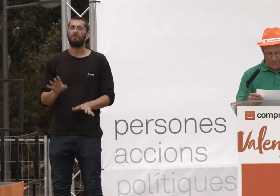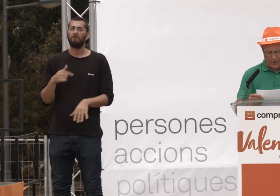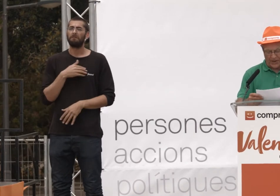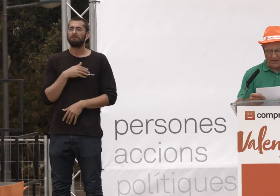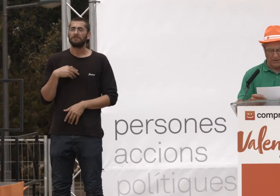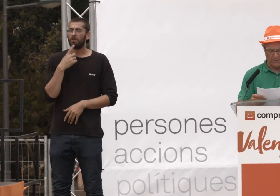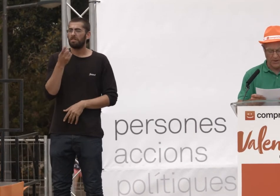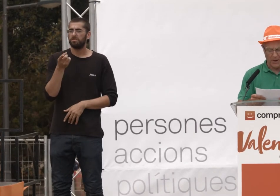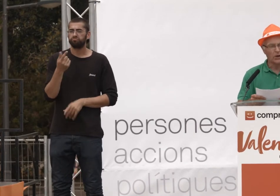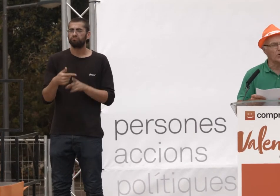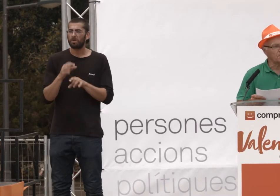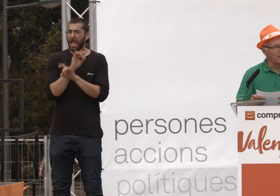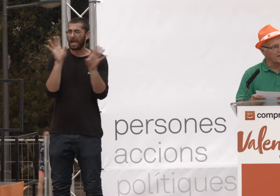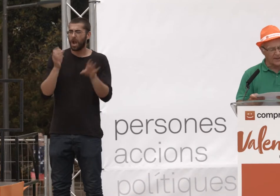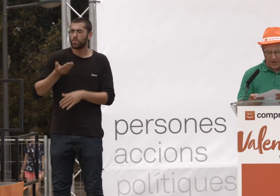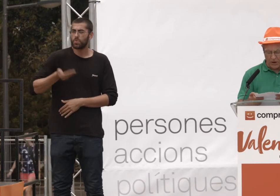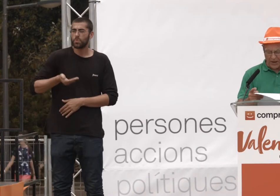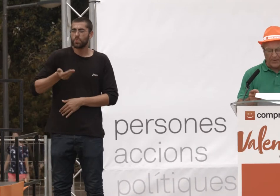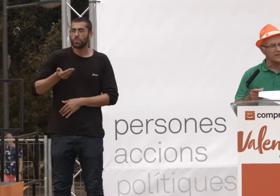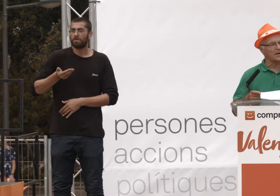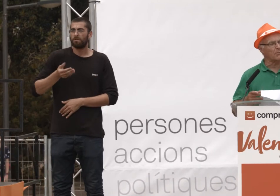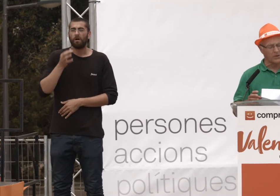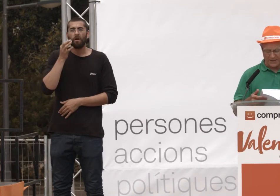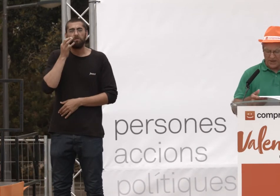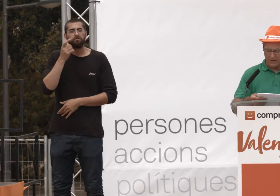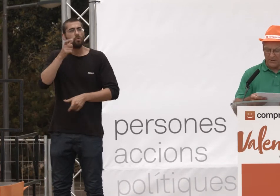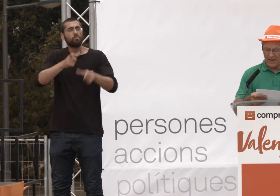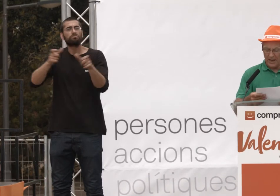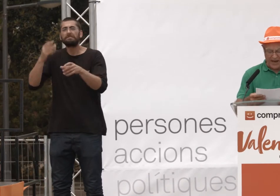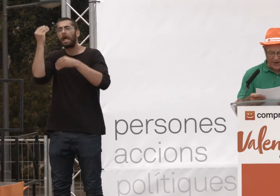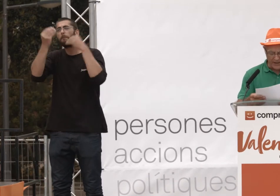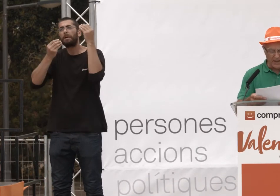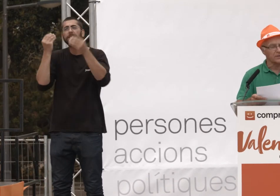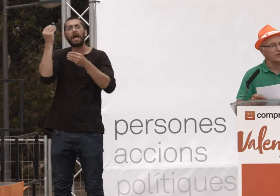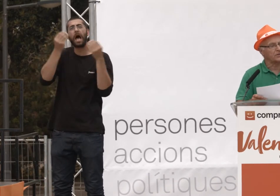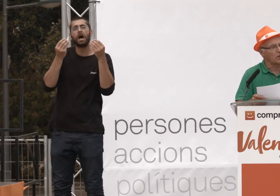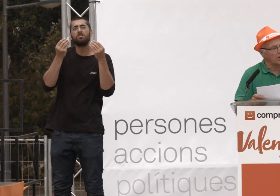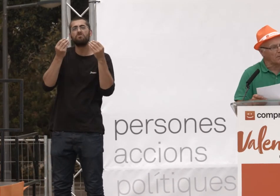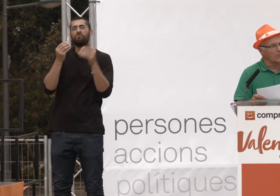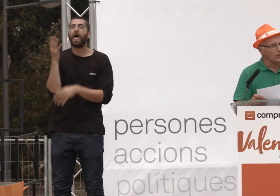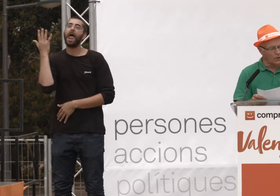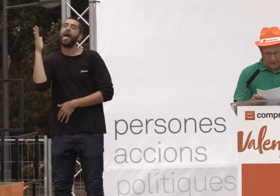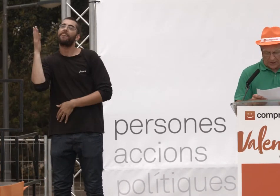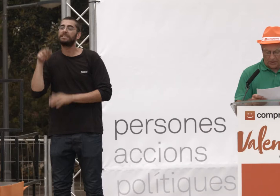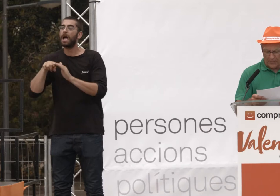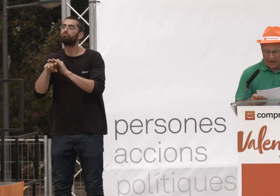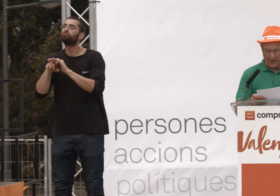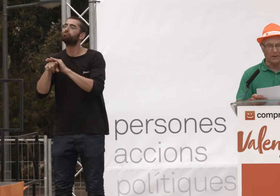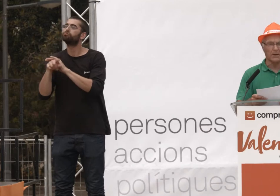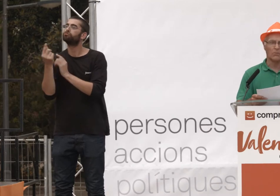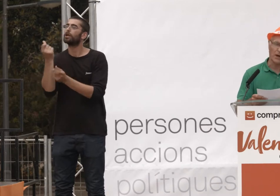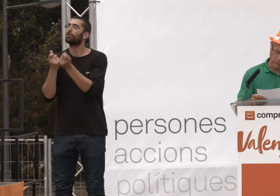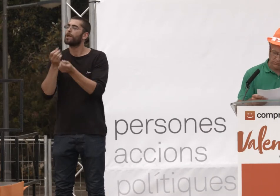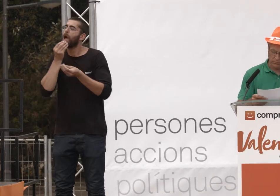sembla important. No és veritat allò que pensa molta gent. La dreta gestiona millor